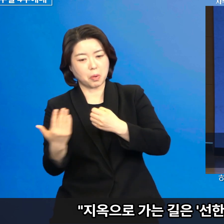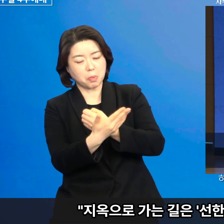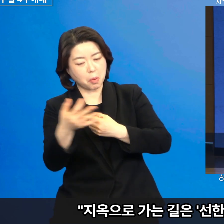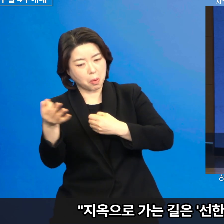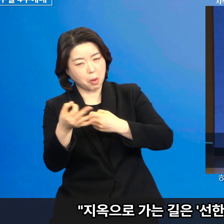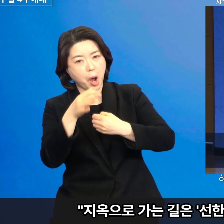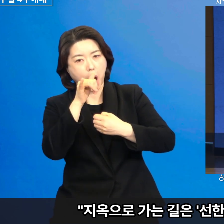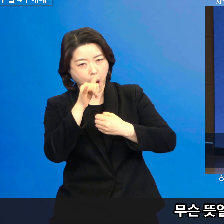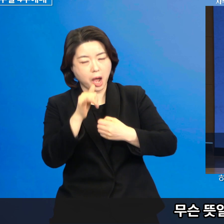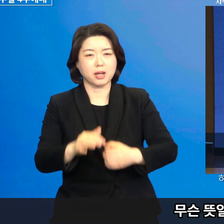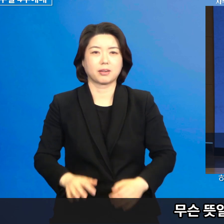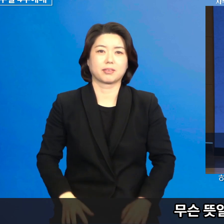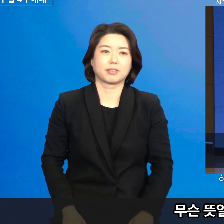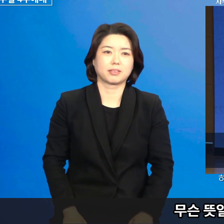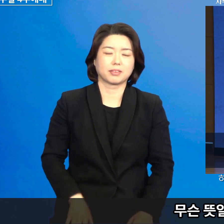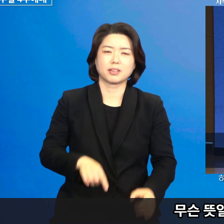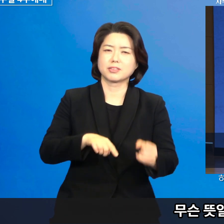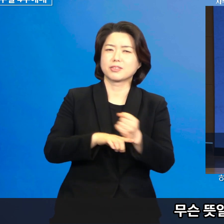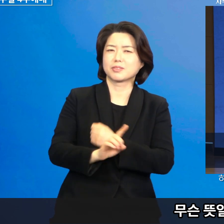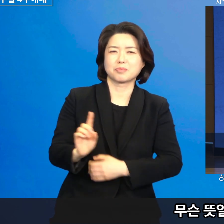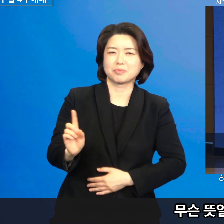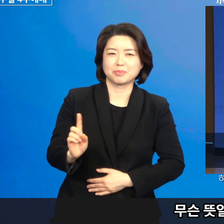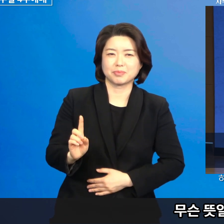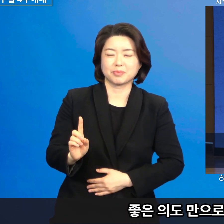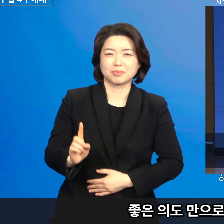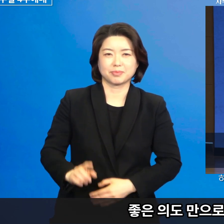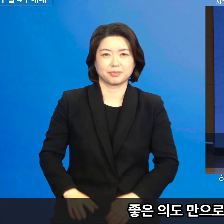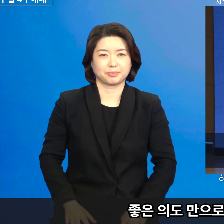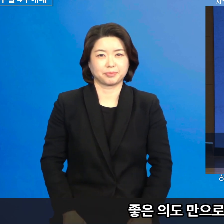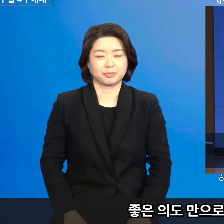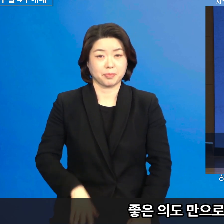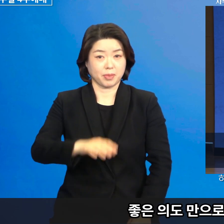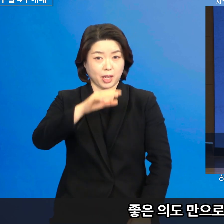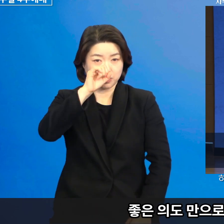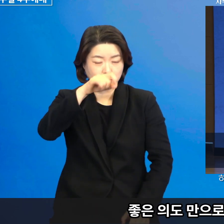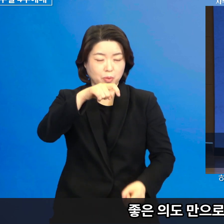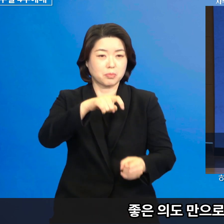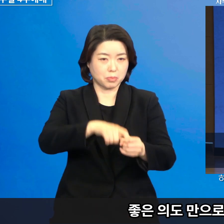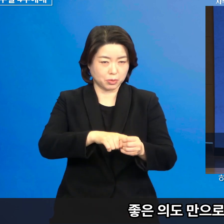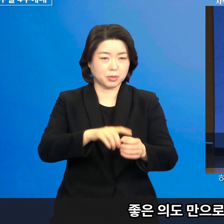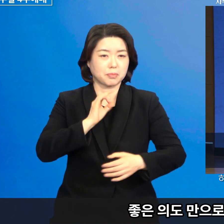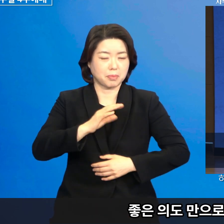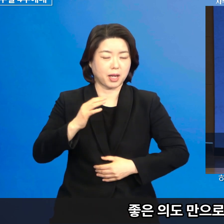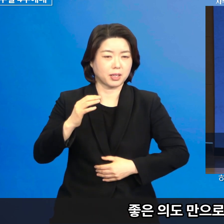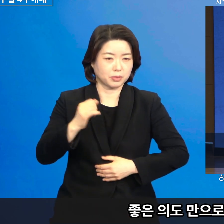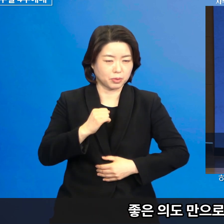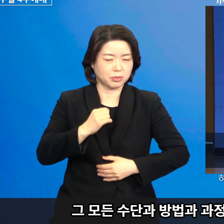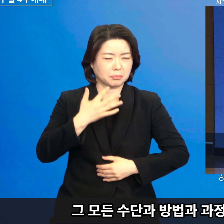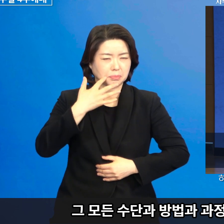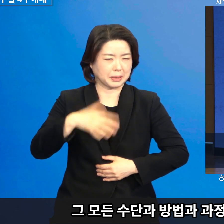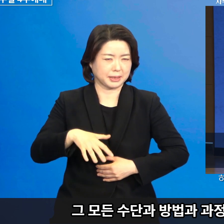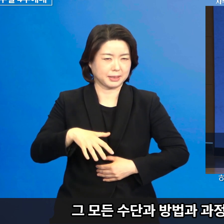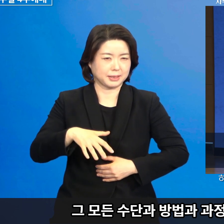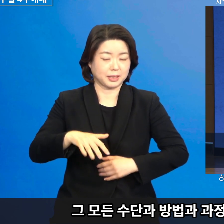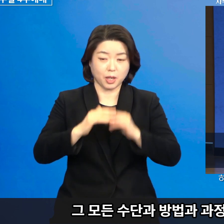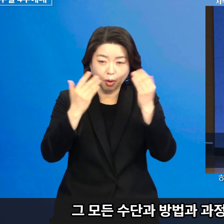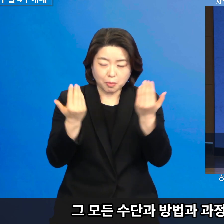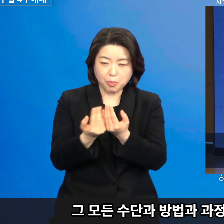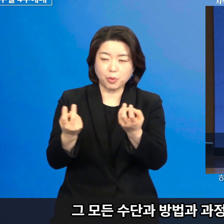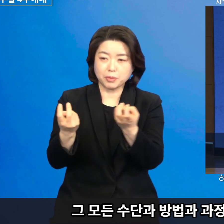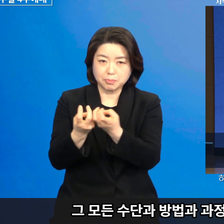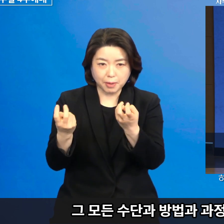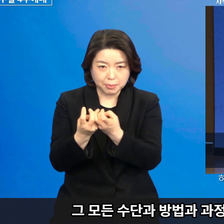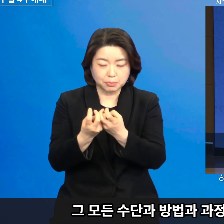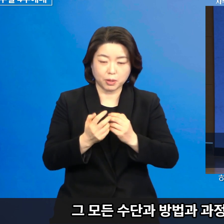있다. 무슨 뜻일까요? 좋은 의도만으로는 충분치 않고 그 모든 수단과